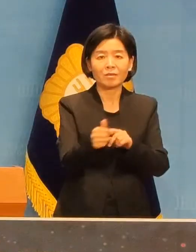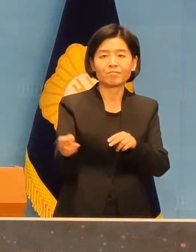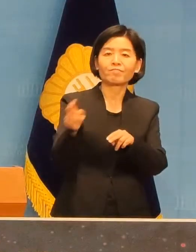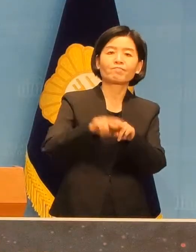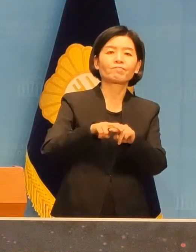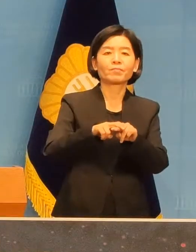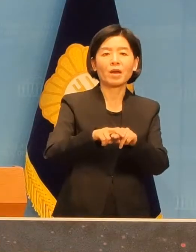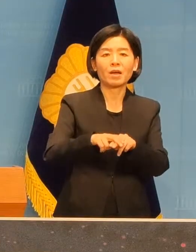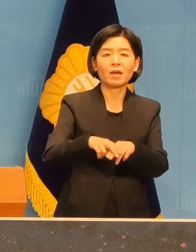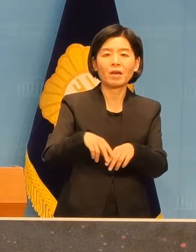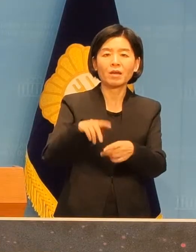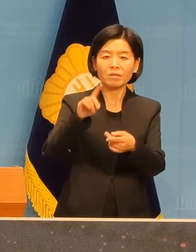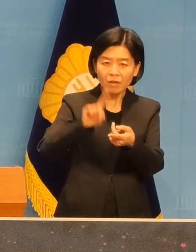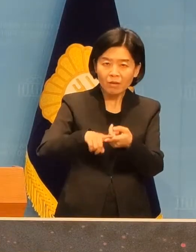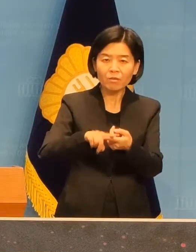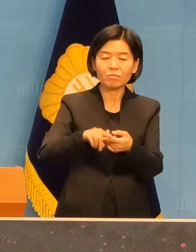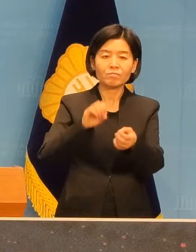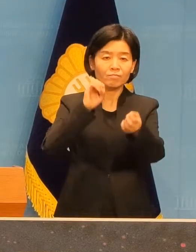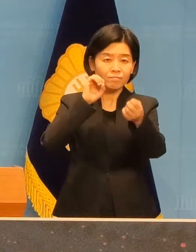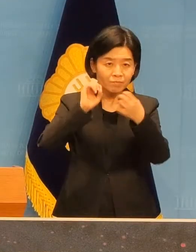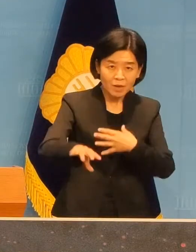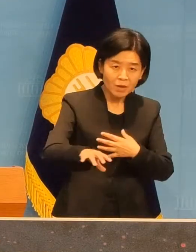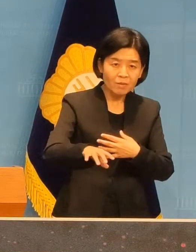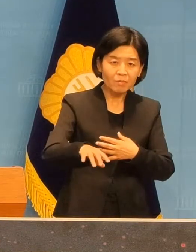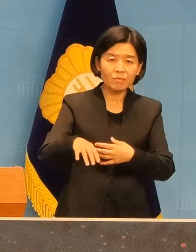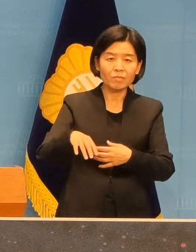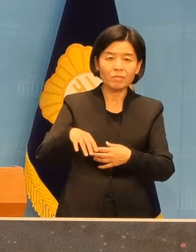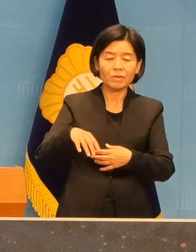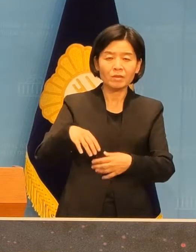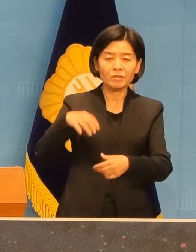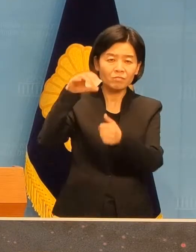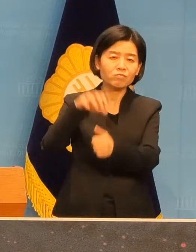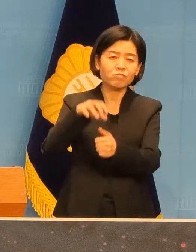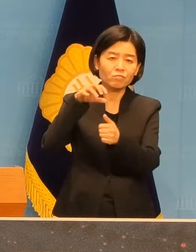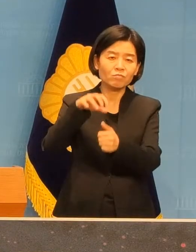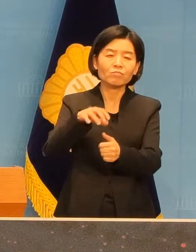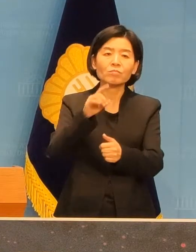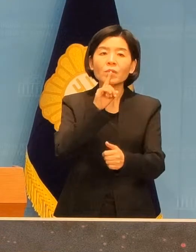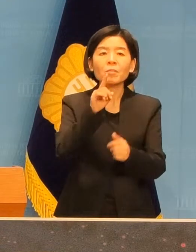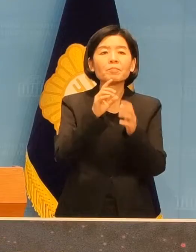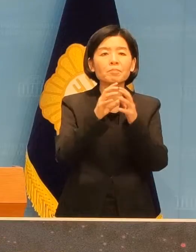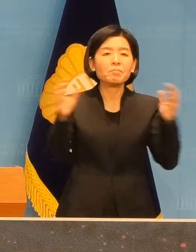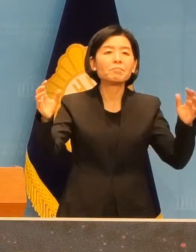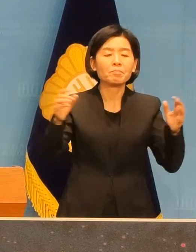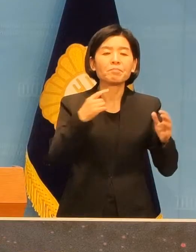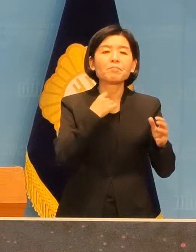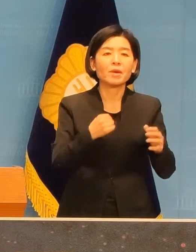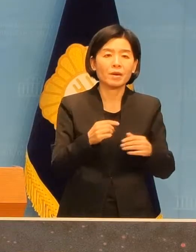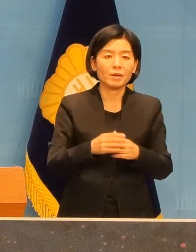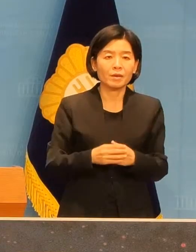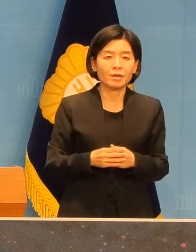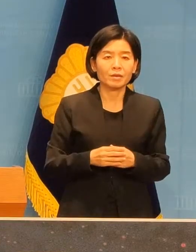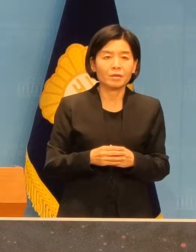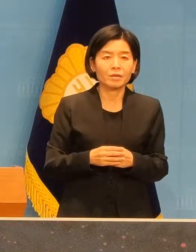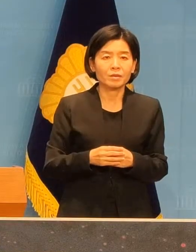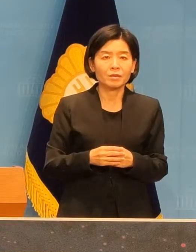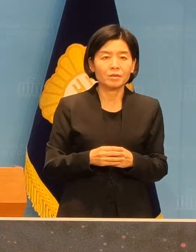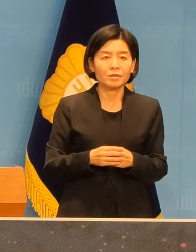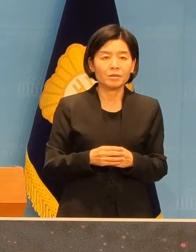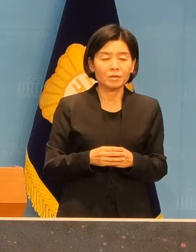앉아서 답하라고 하면서 감금 논란이 있었던 사건도 있었습니다.